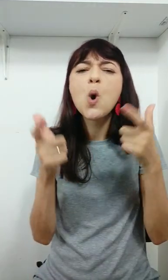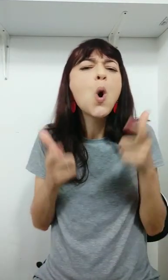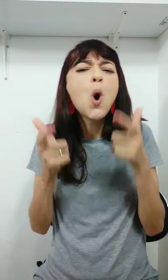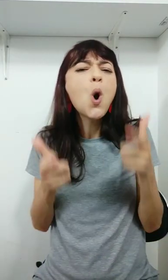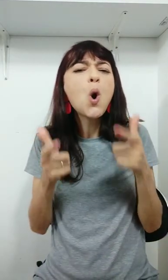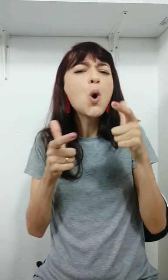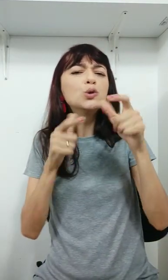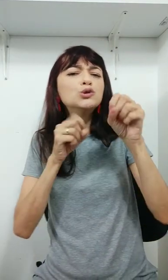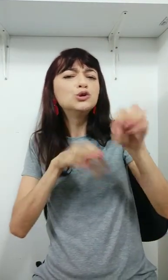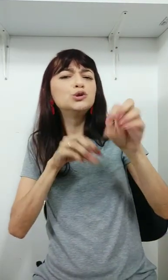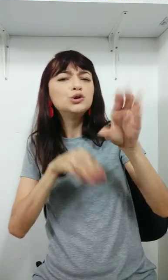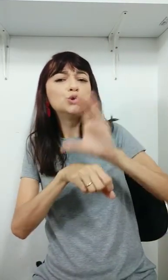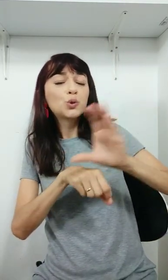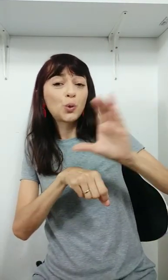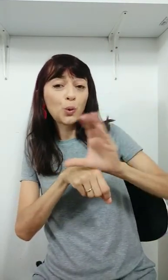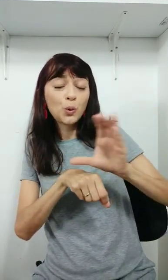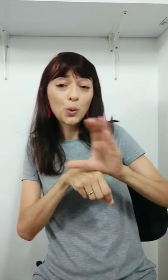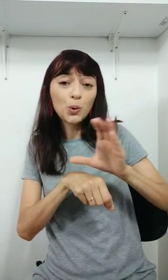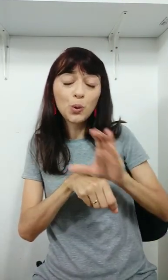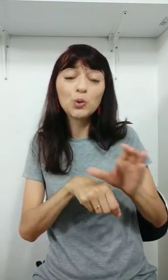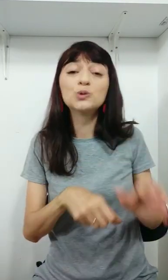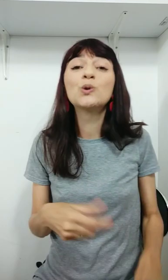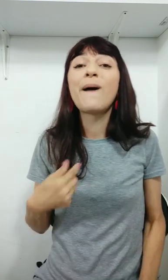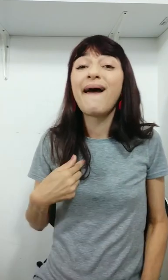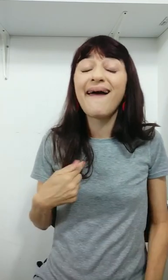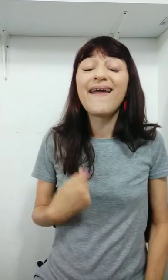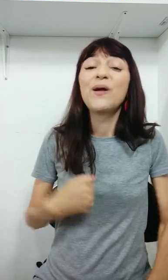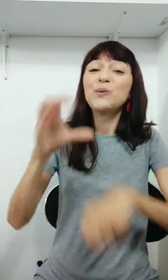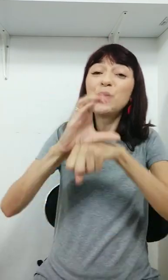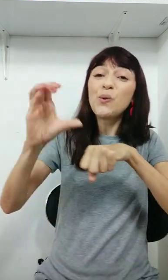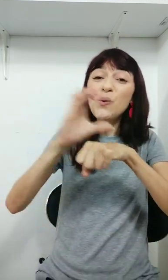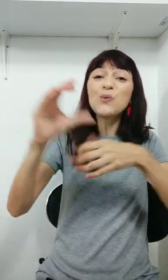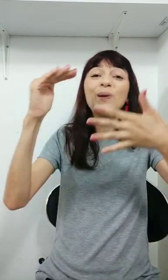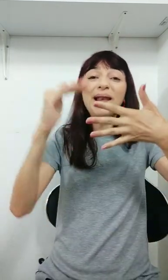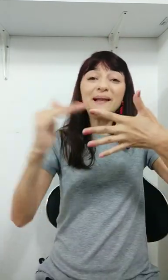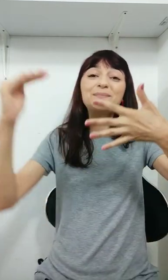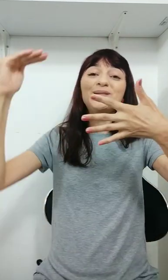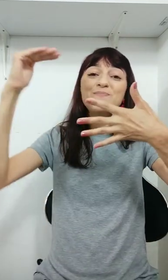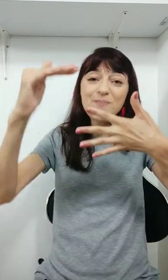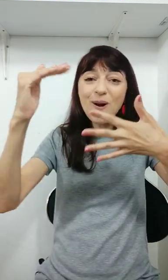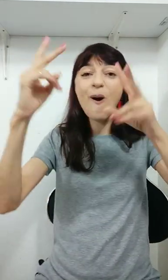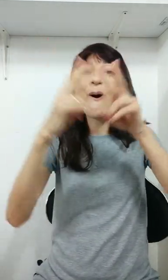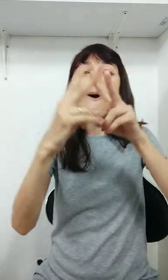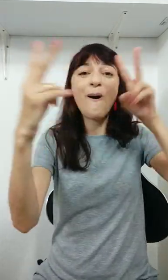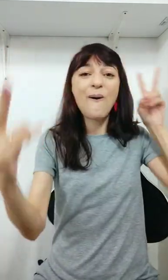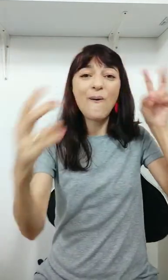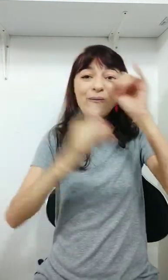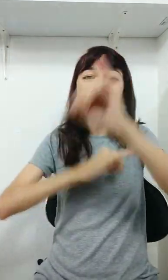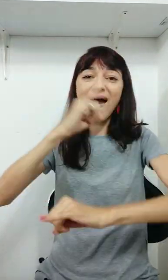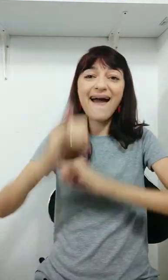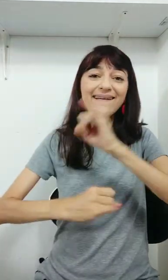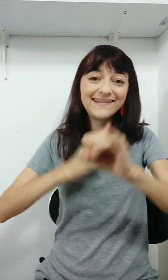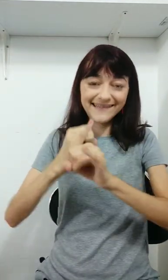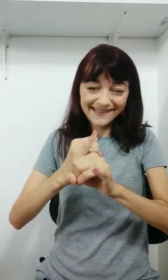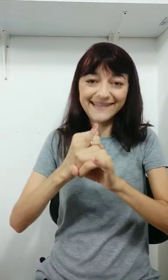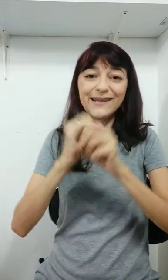Algumas pessoas estão perguntando aqui para mim, né, sobre o curso de Libras. Gente, o curso da Libras Pro, ele é 100%